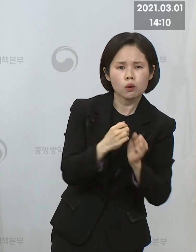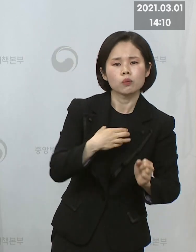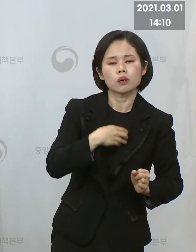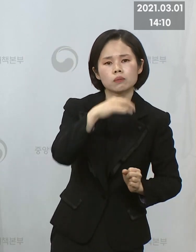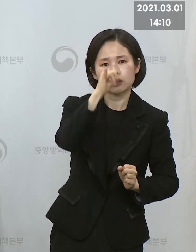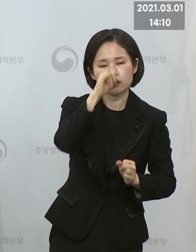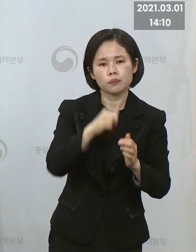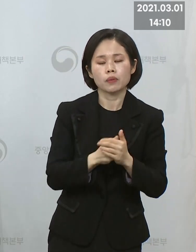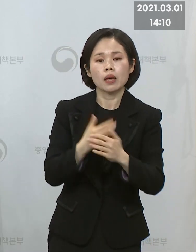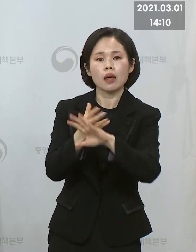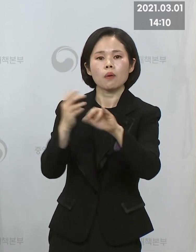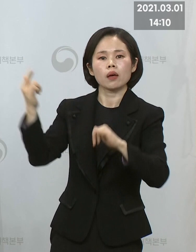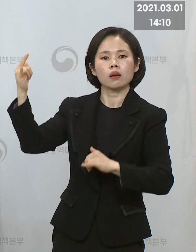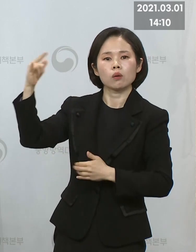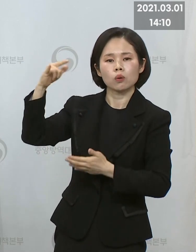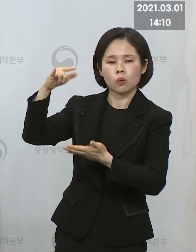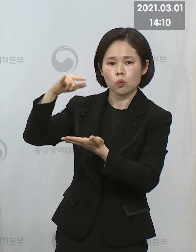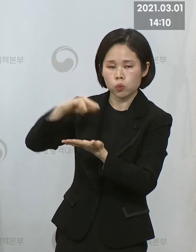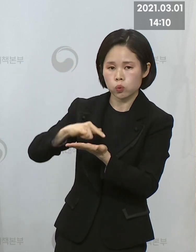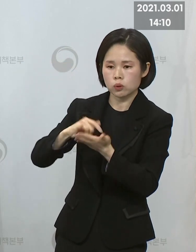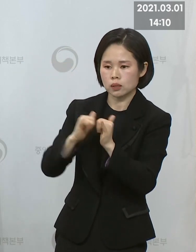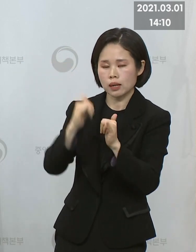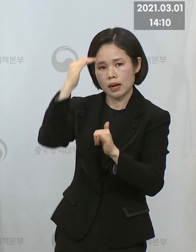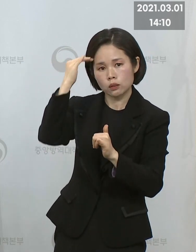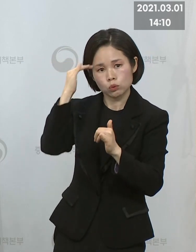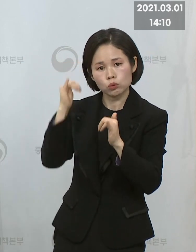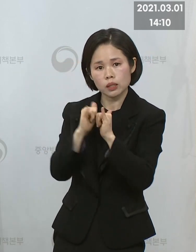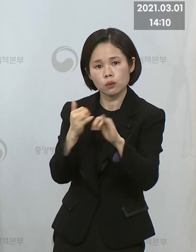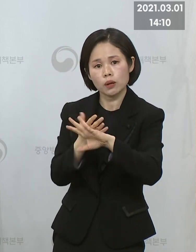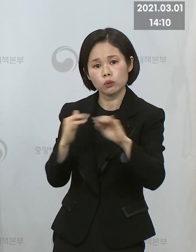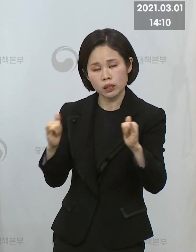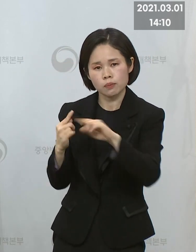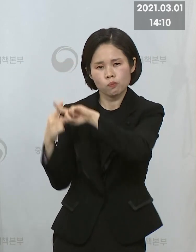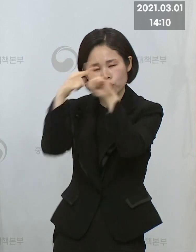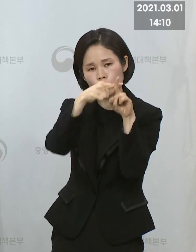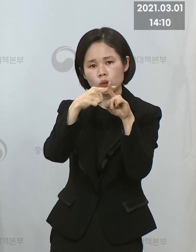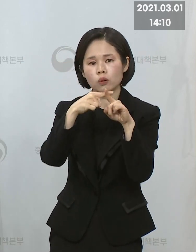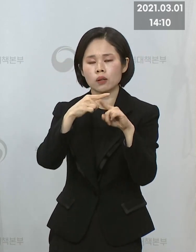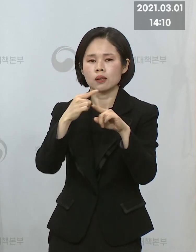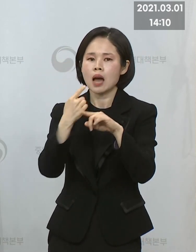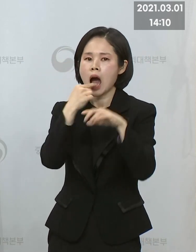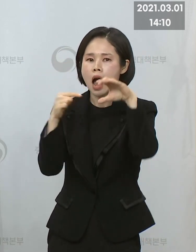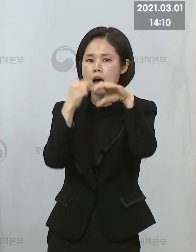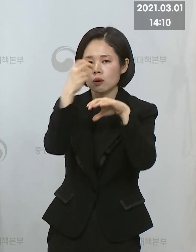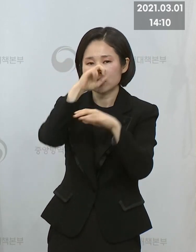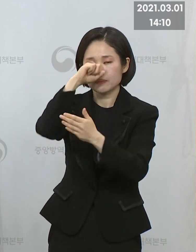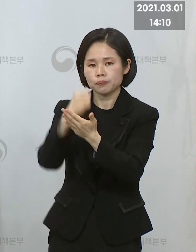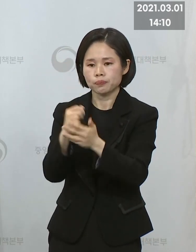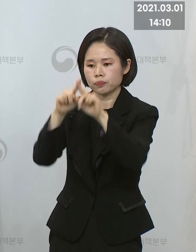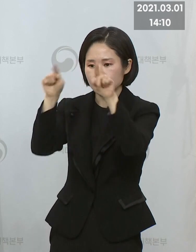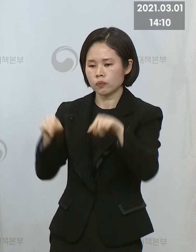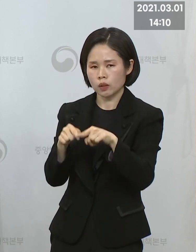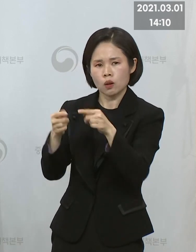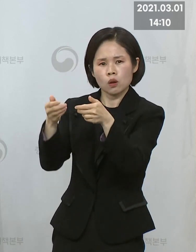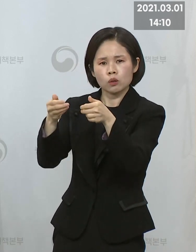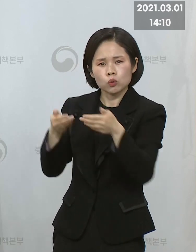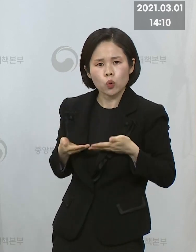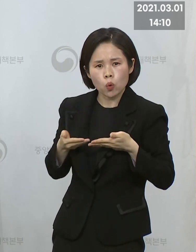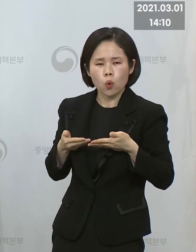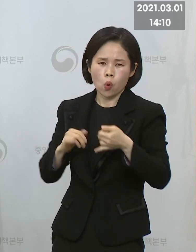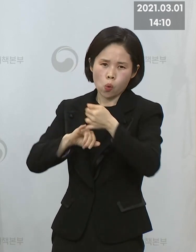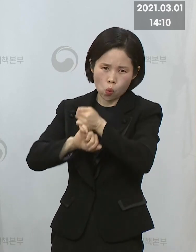모든 해외 입국자는 내외국인 모두 PCR 음성 확인서 제출을 2월 24일부터 의무화하고